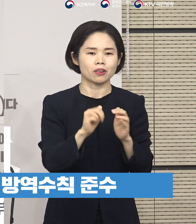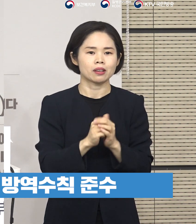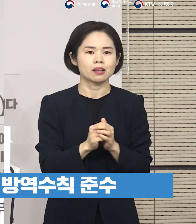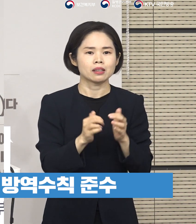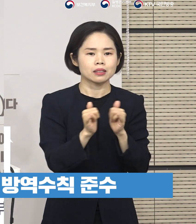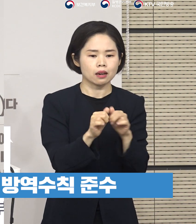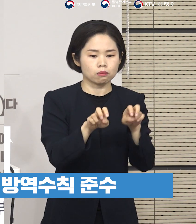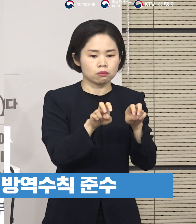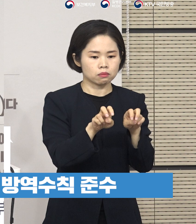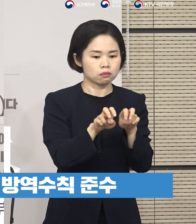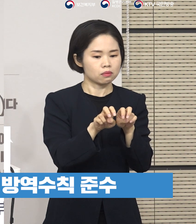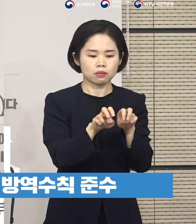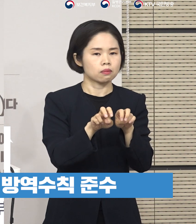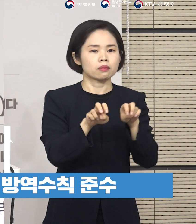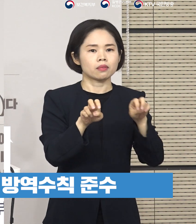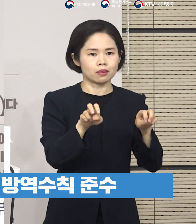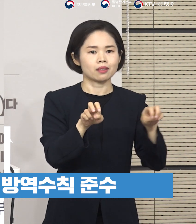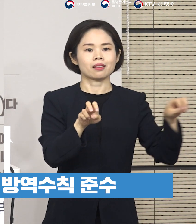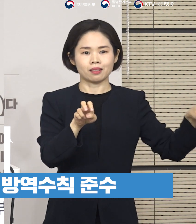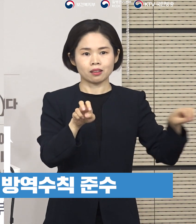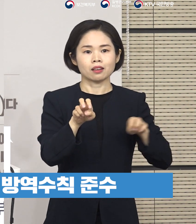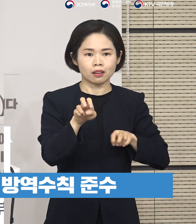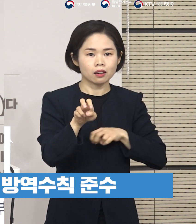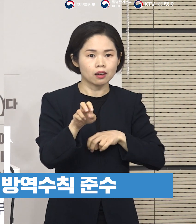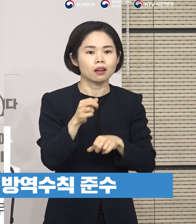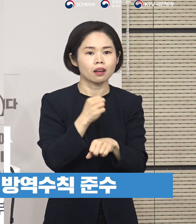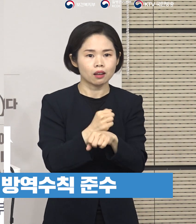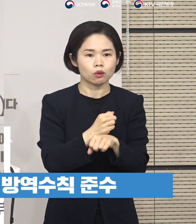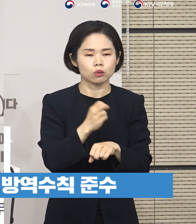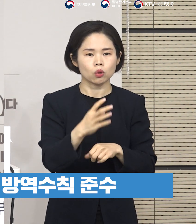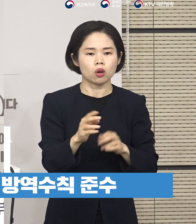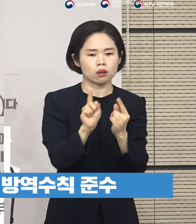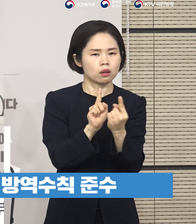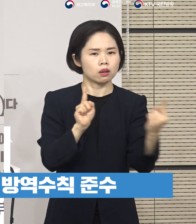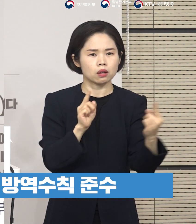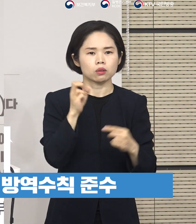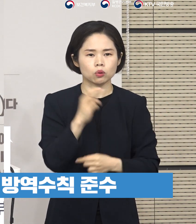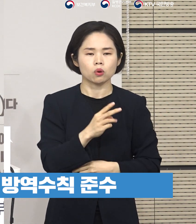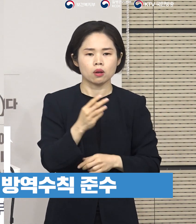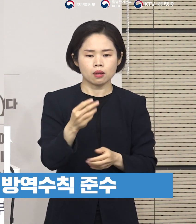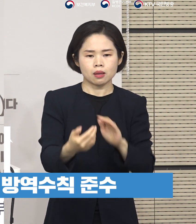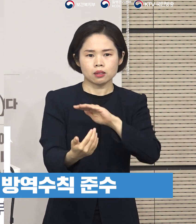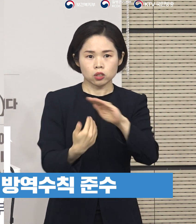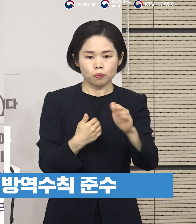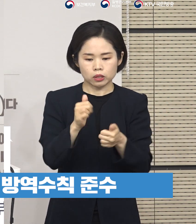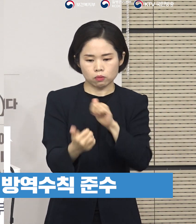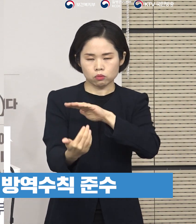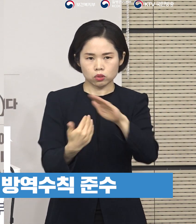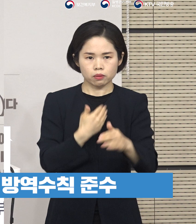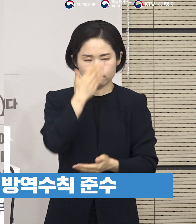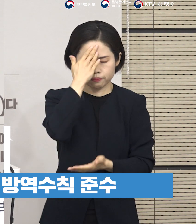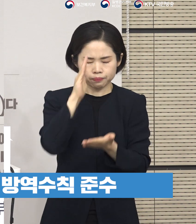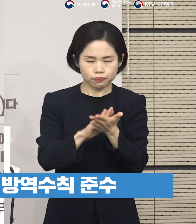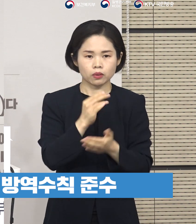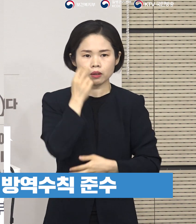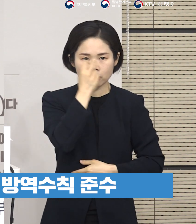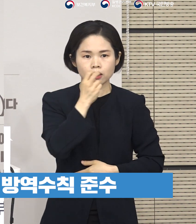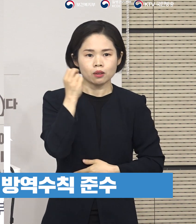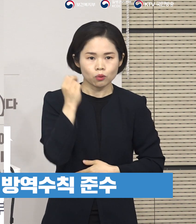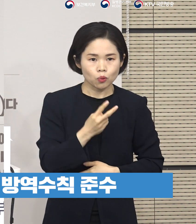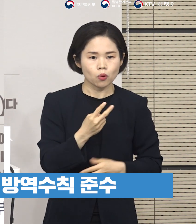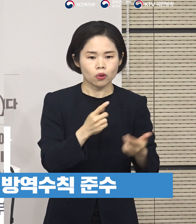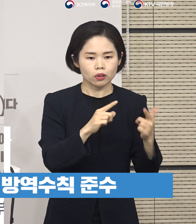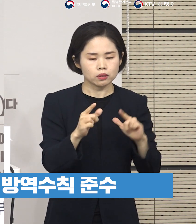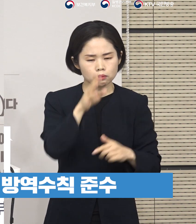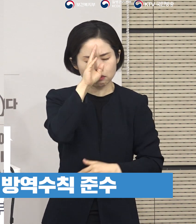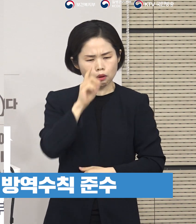20명으로 줄여 밀집도를 낮추고 거리두기와 사전 발열 체크, 유증상자 별도 시험실